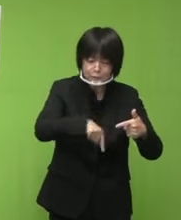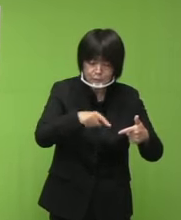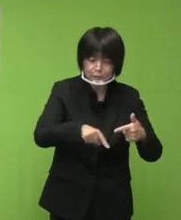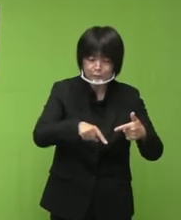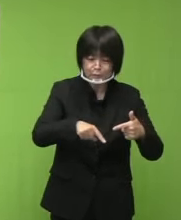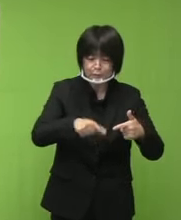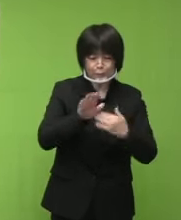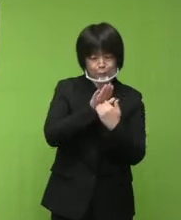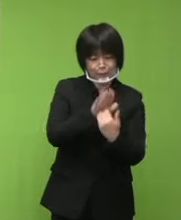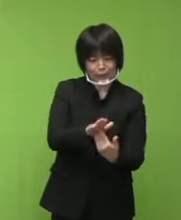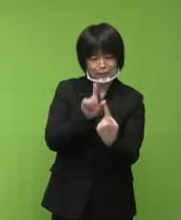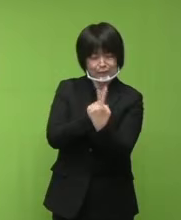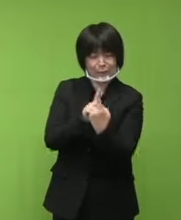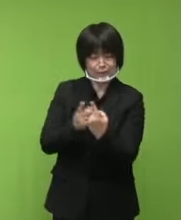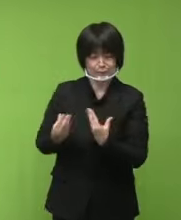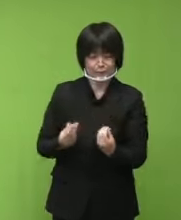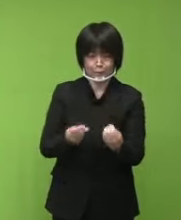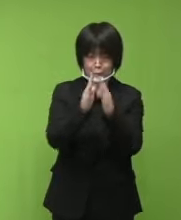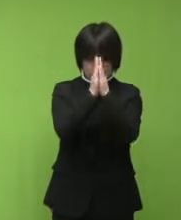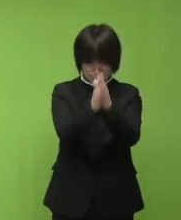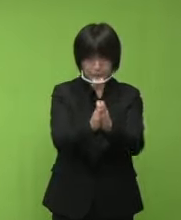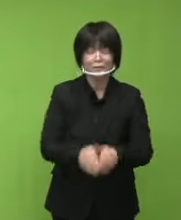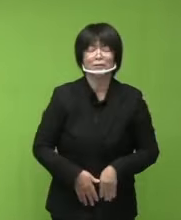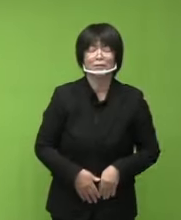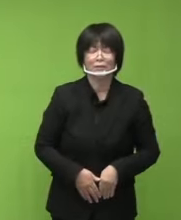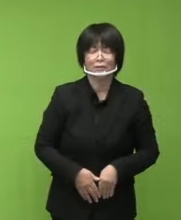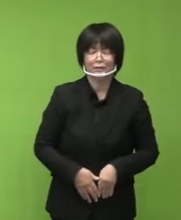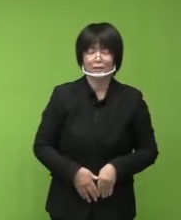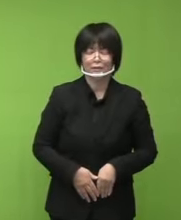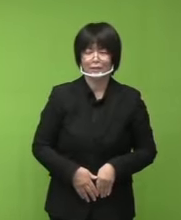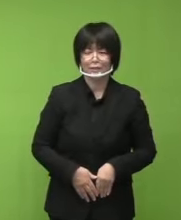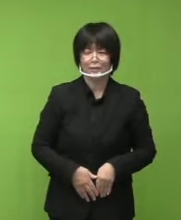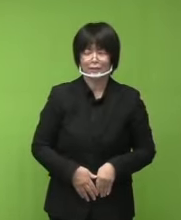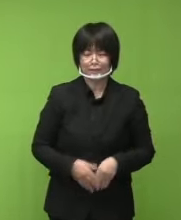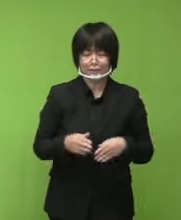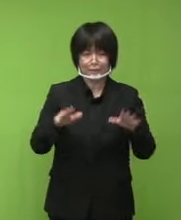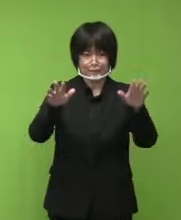徹底をお願いをしたいというふうに思います。呼びかけでありました。